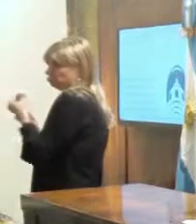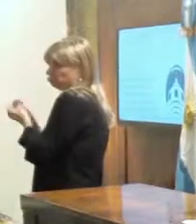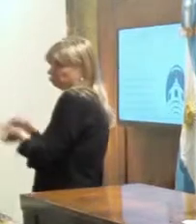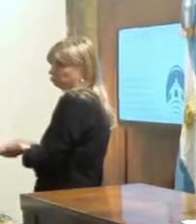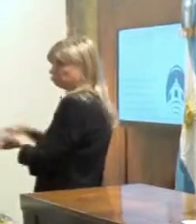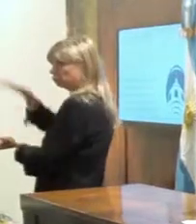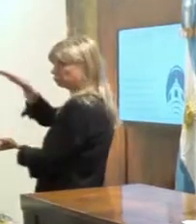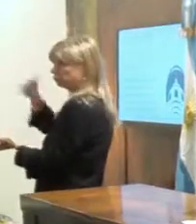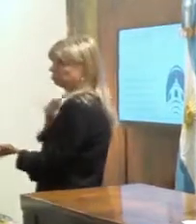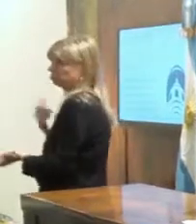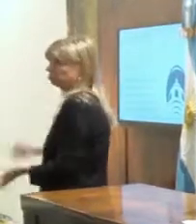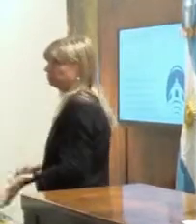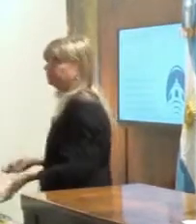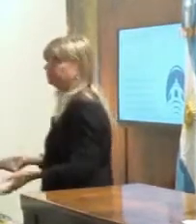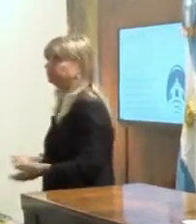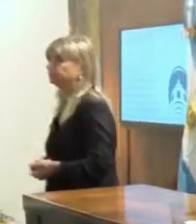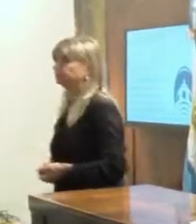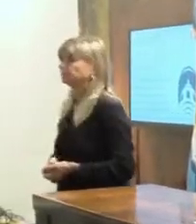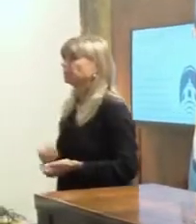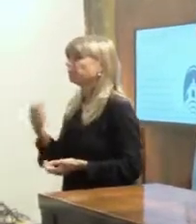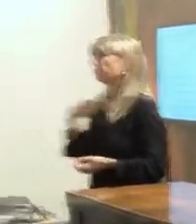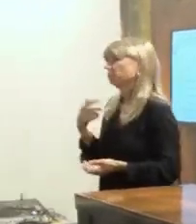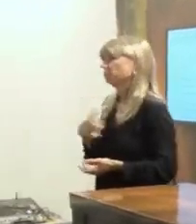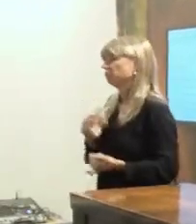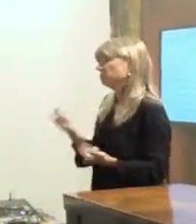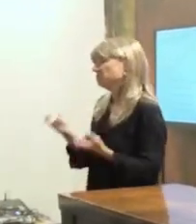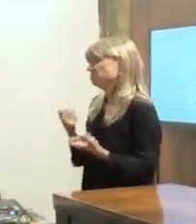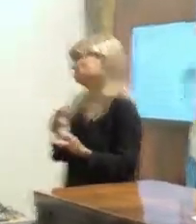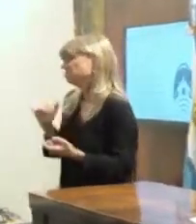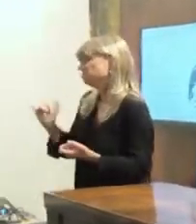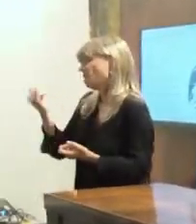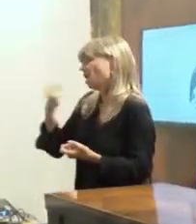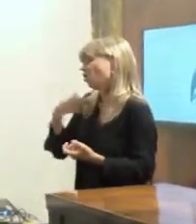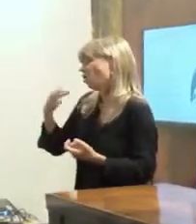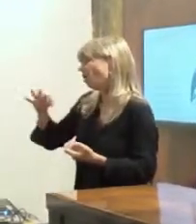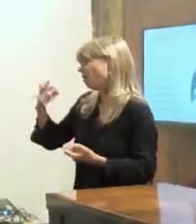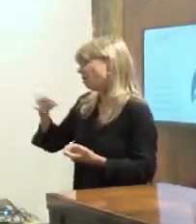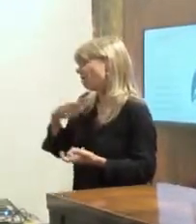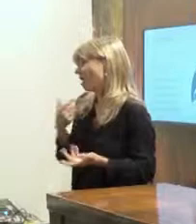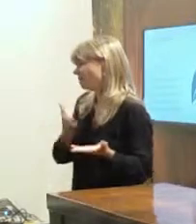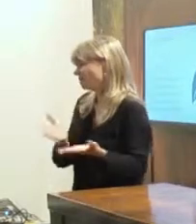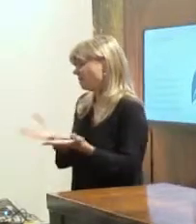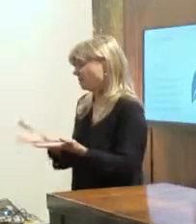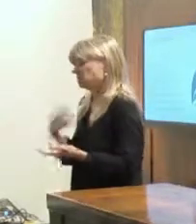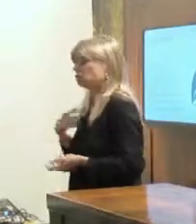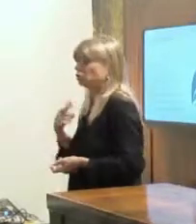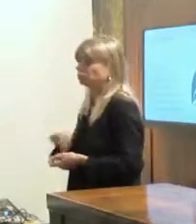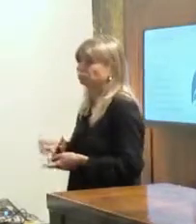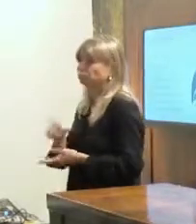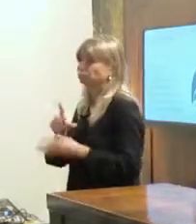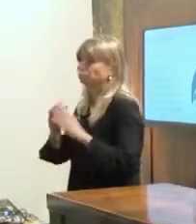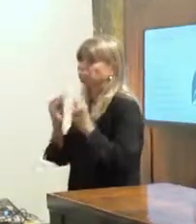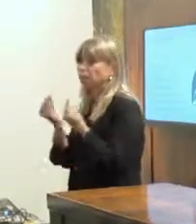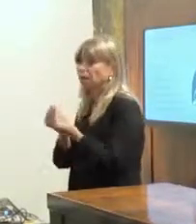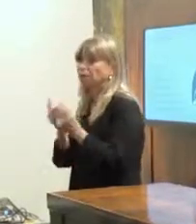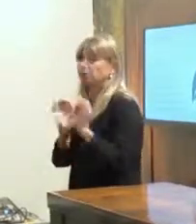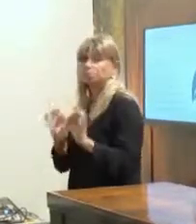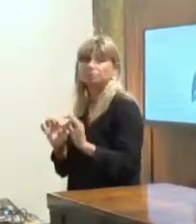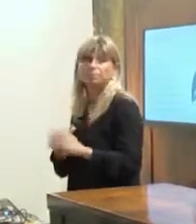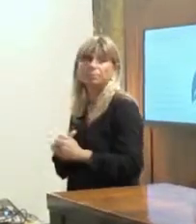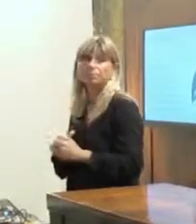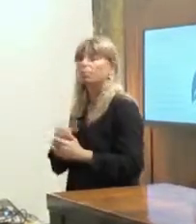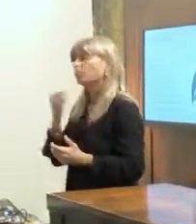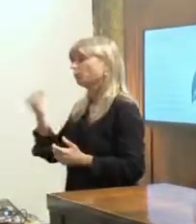sin que esto se brinde una mejor calidad y un mejor servicio. Entonces, para redondear, creo que es